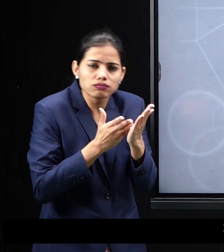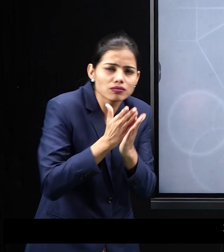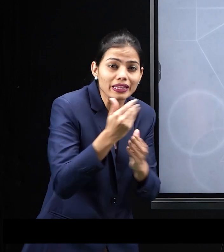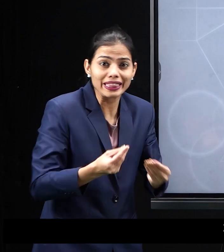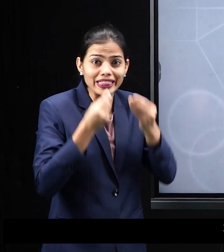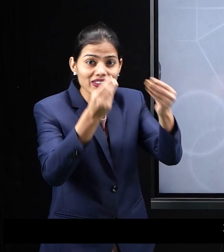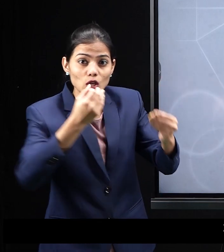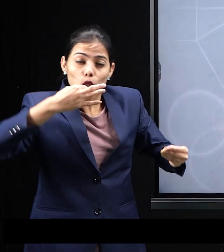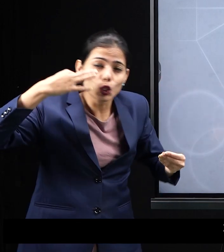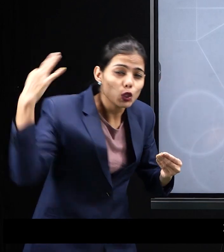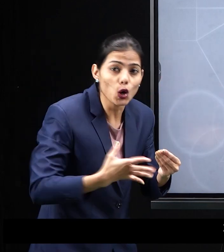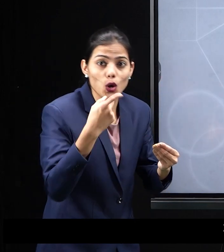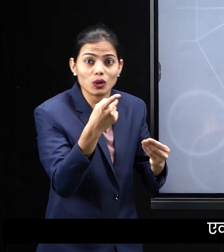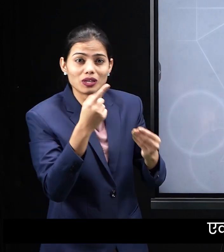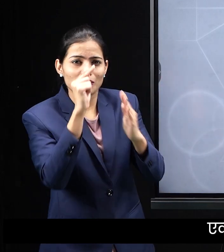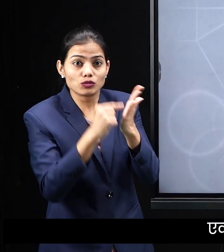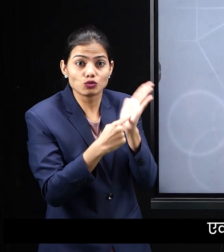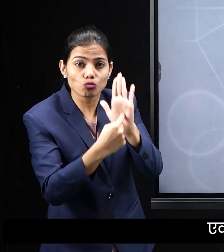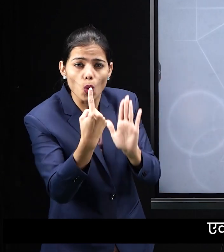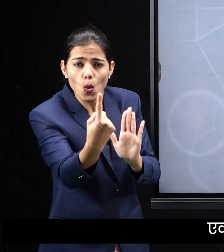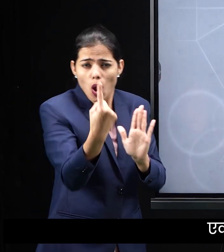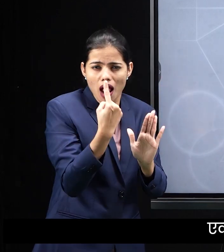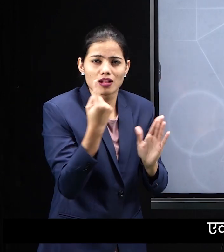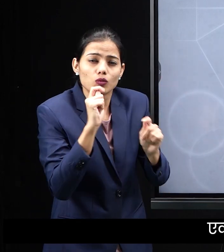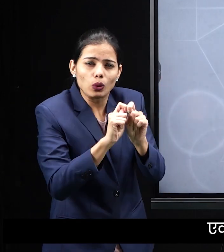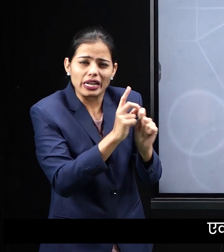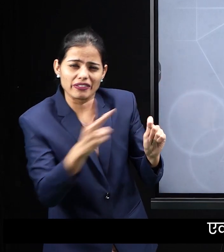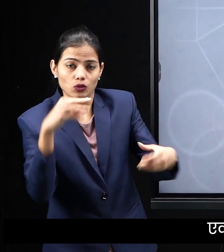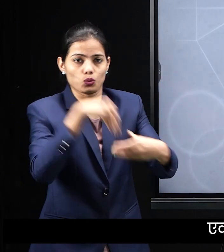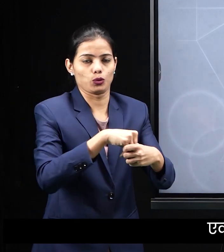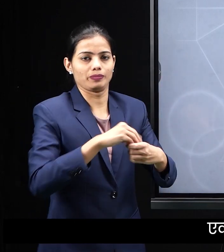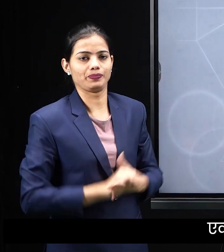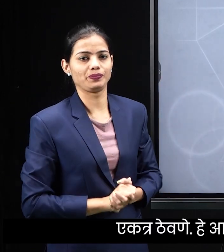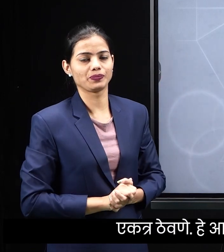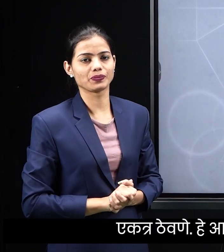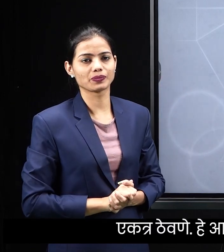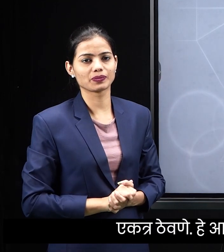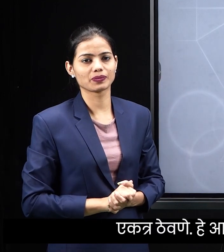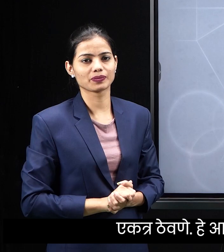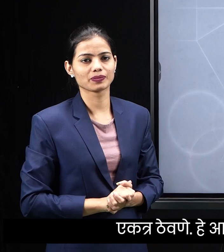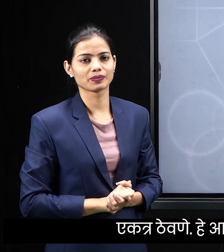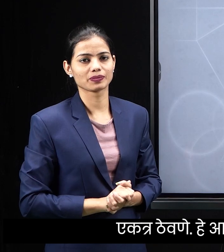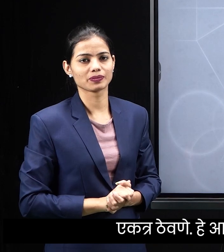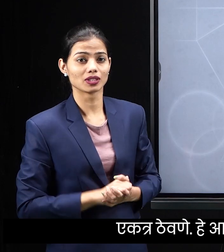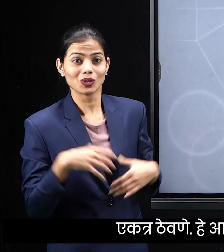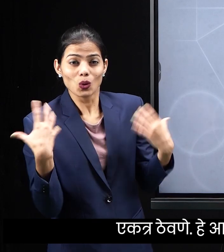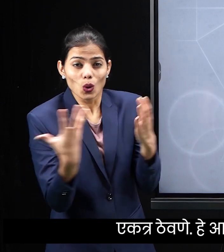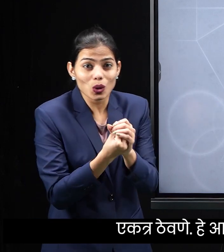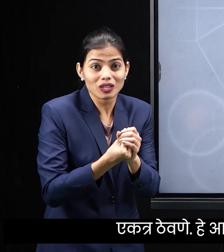हे कसे करू शकतो? एक सोपा मार्ग म्हणजे दोन संच एकत्र ठेवणे. हे आपल्याला एक